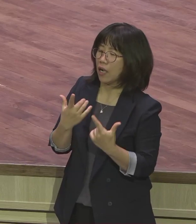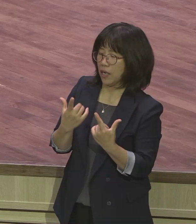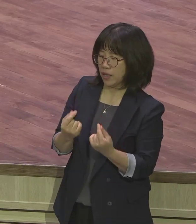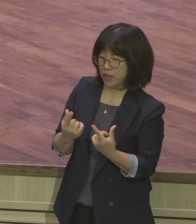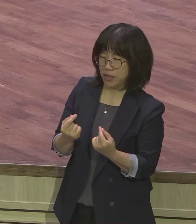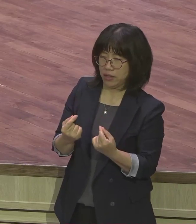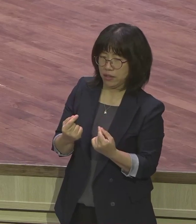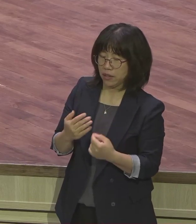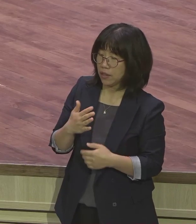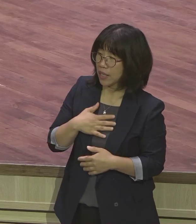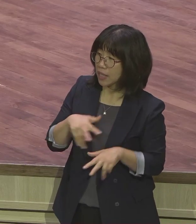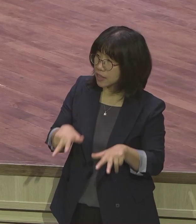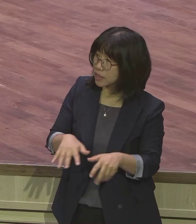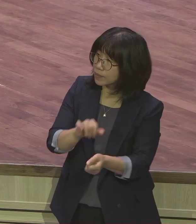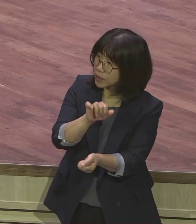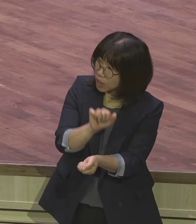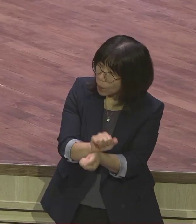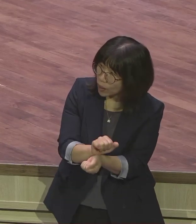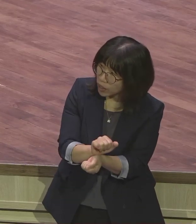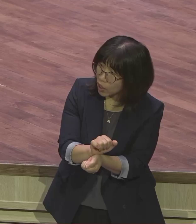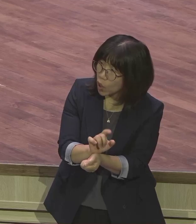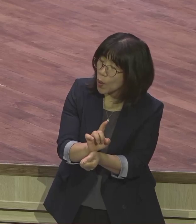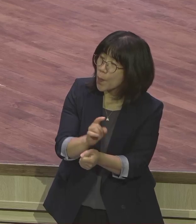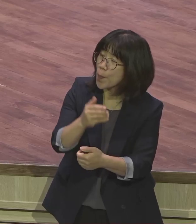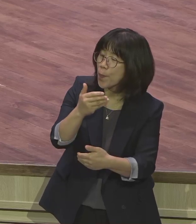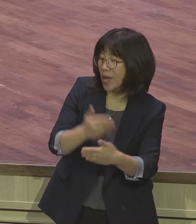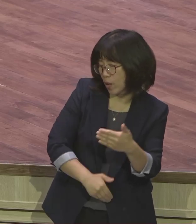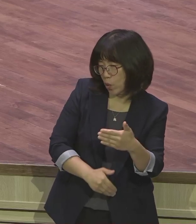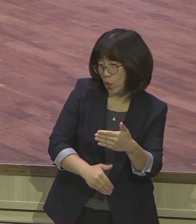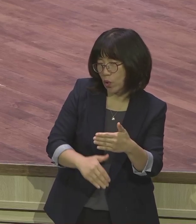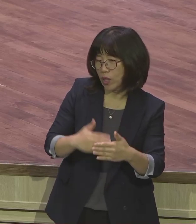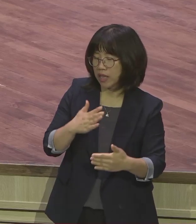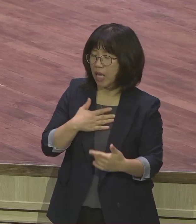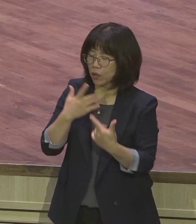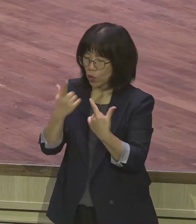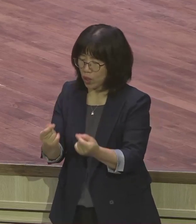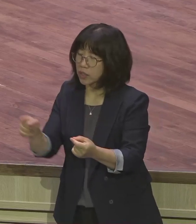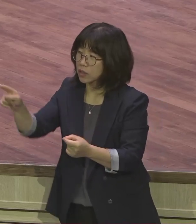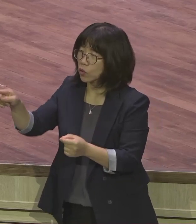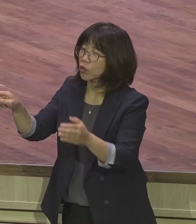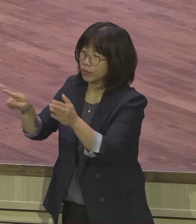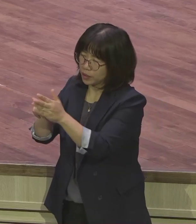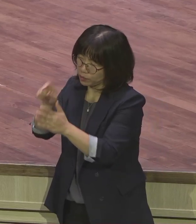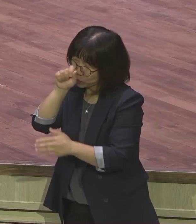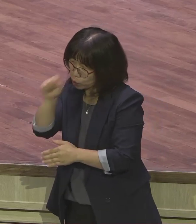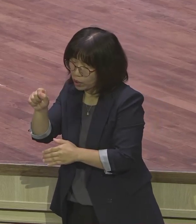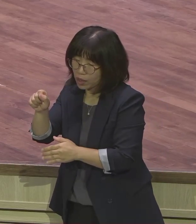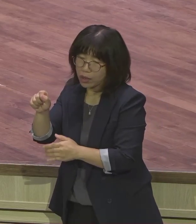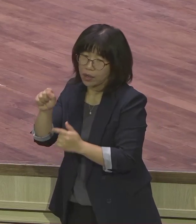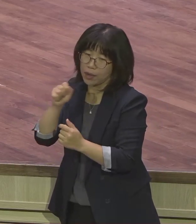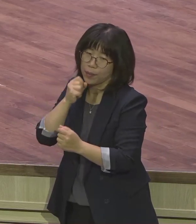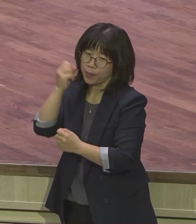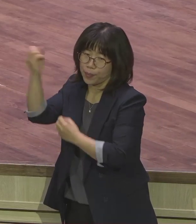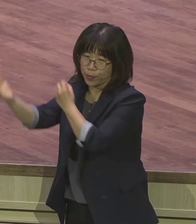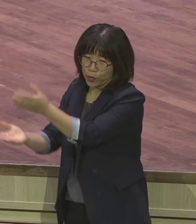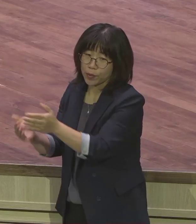결박된 것 외에는 나와 같이 되기를 하나님께 원하나이다 재수